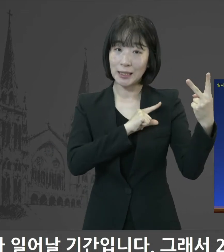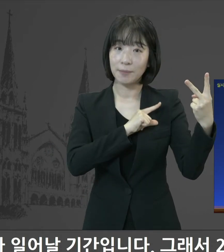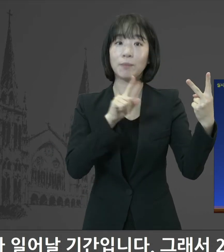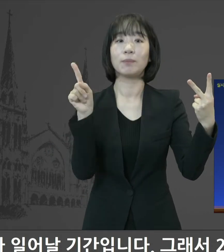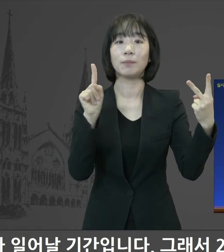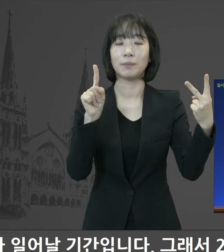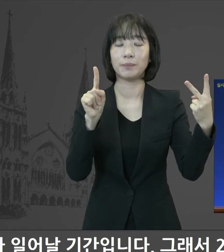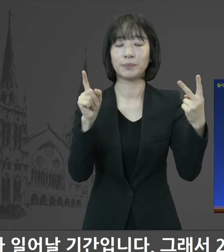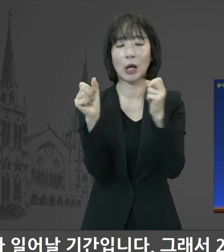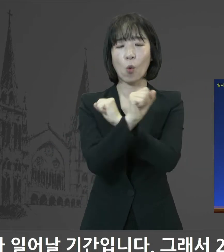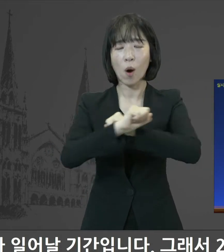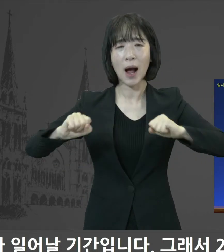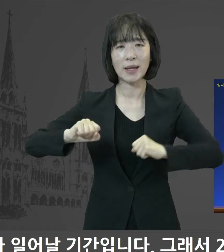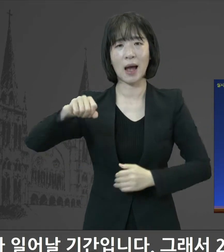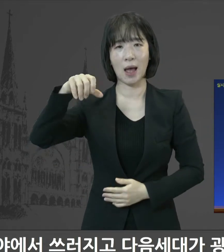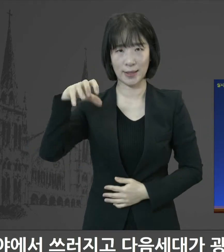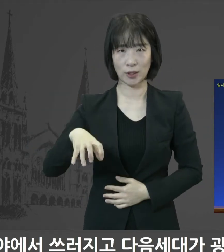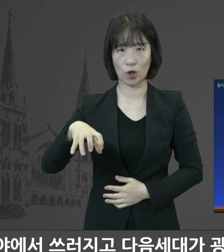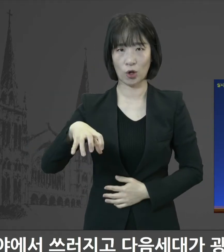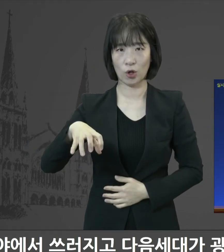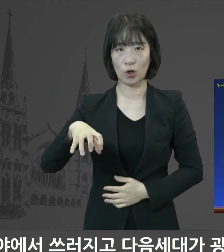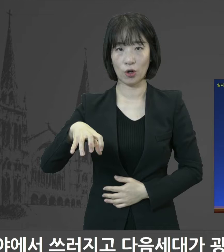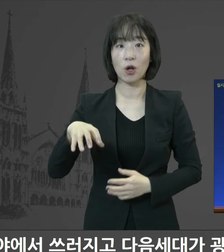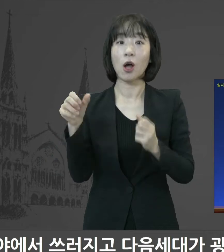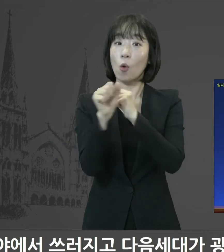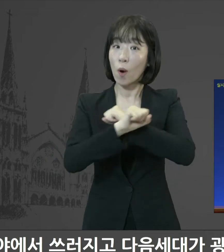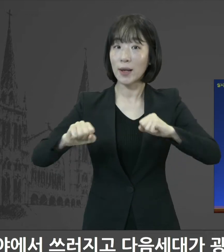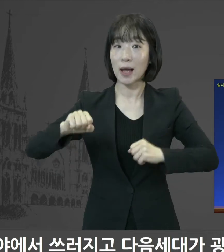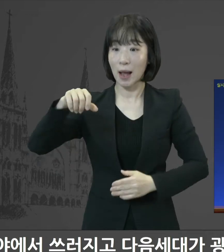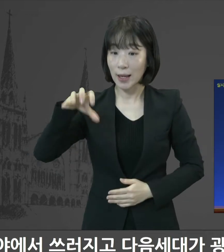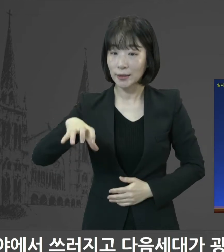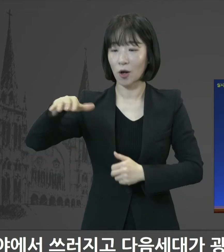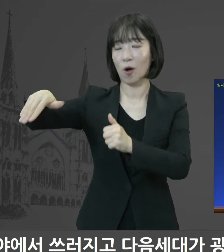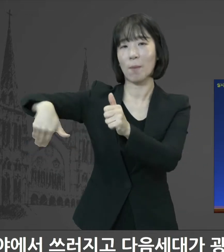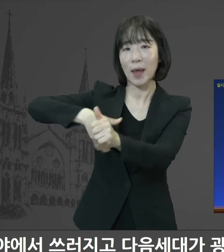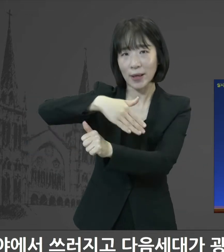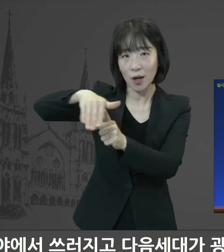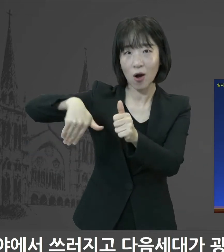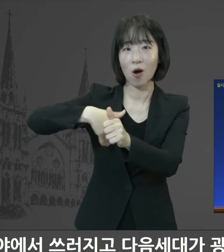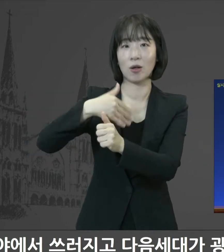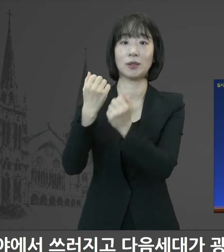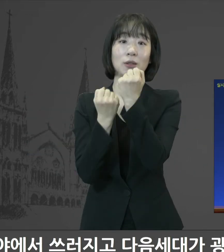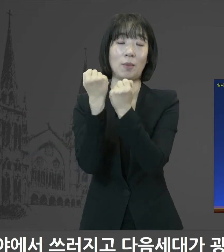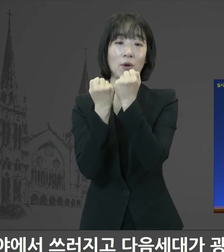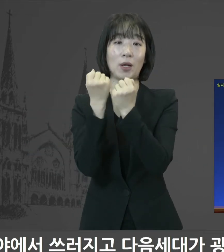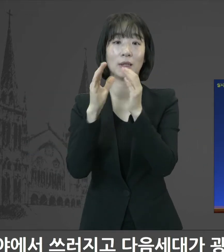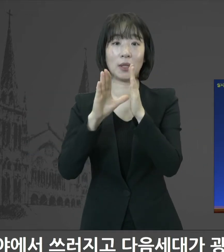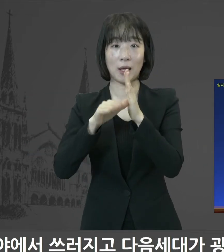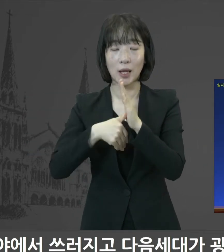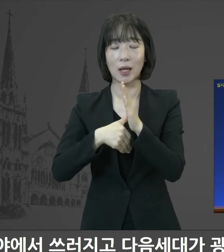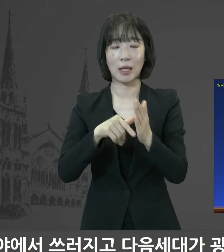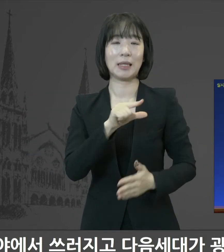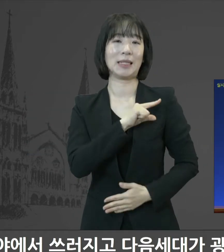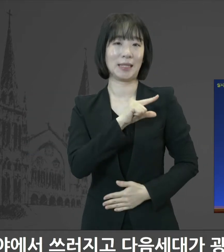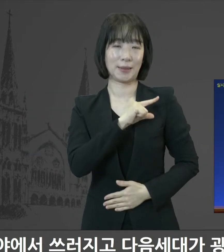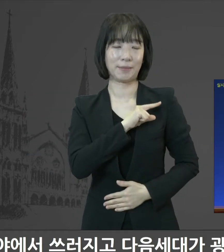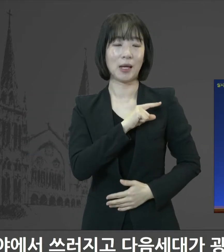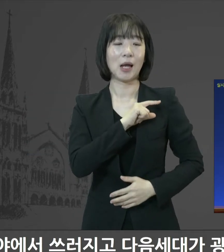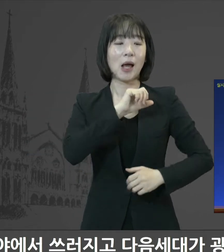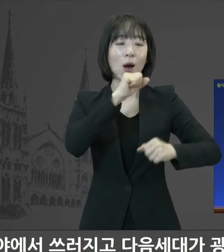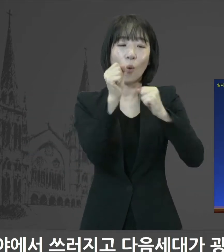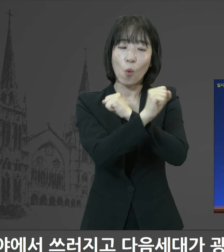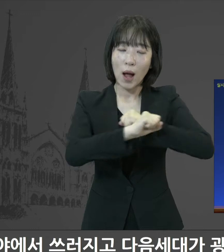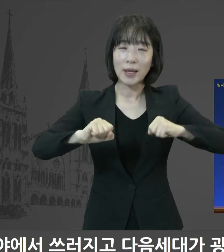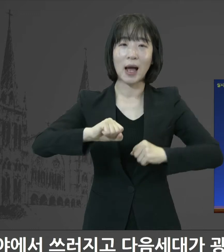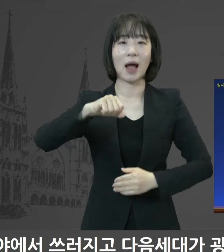이름이고요, 민수기 시작할 때 광야에서라는 배경을 설명하는데 그 배경 자체가 이름이 되고 있는